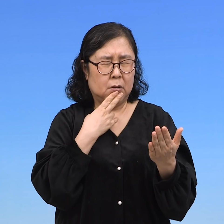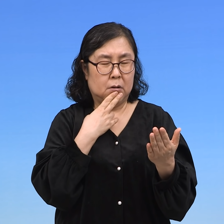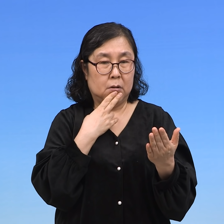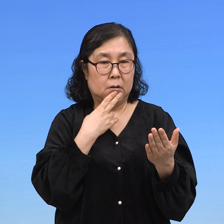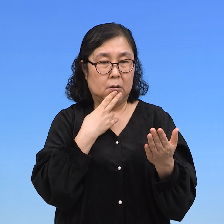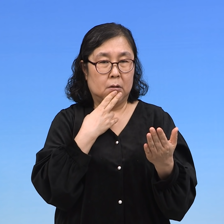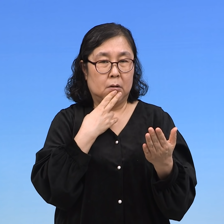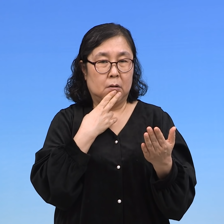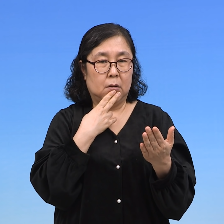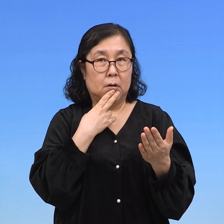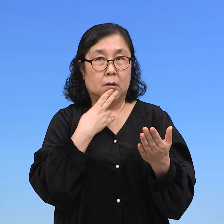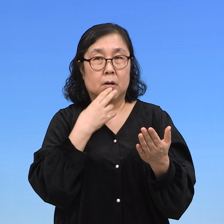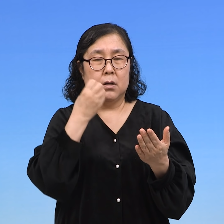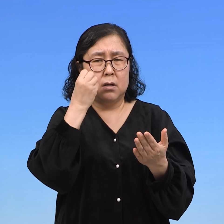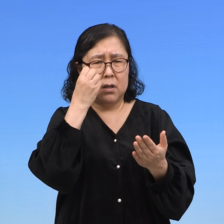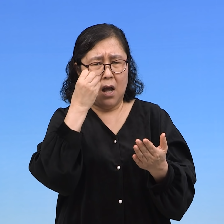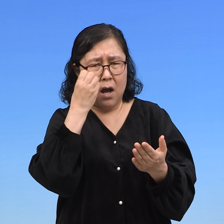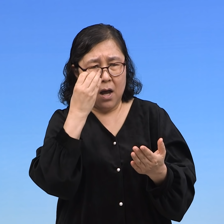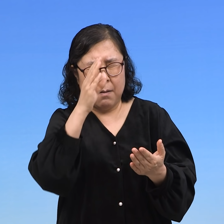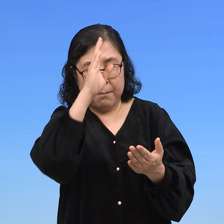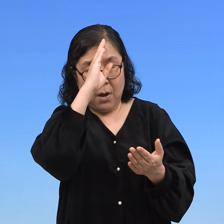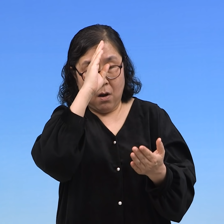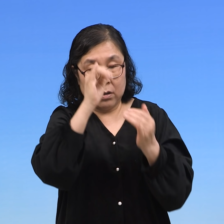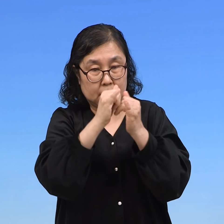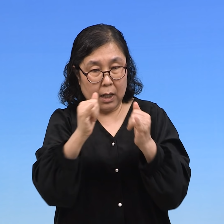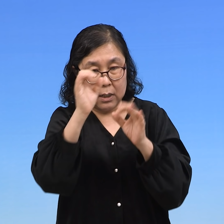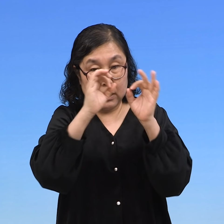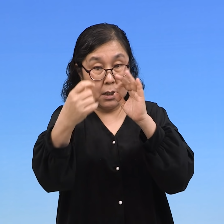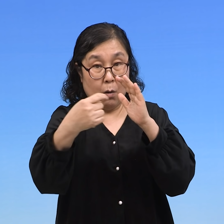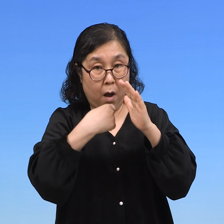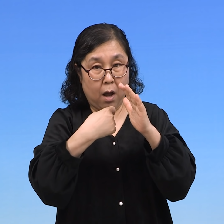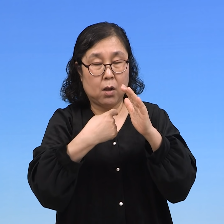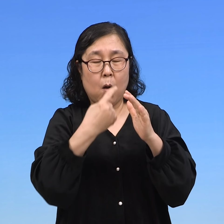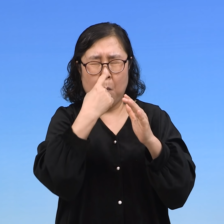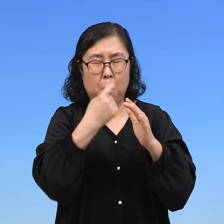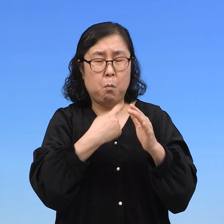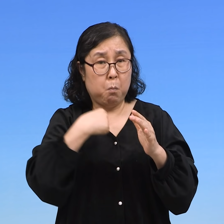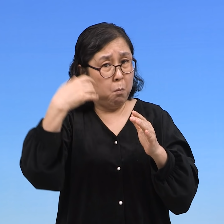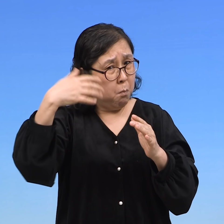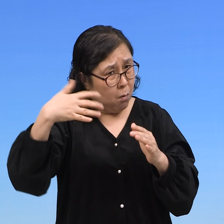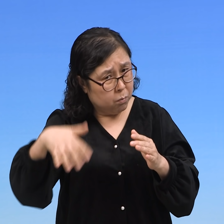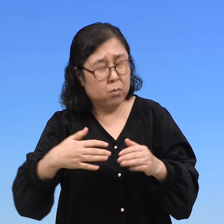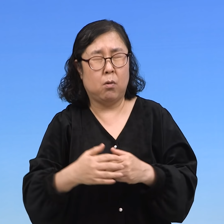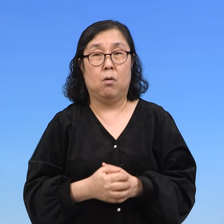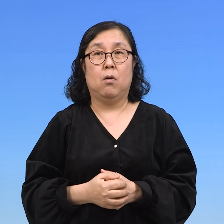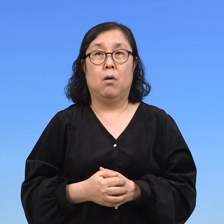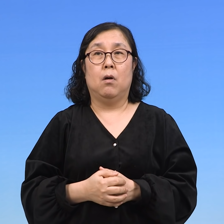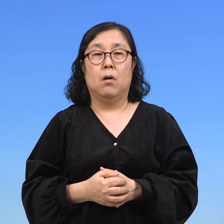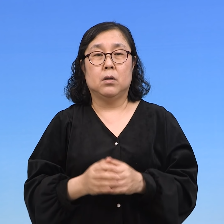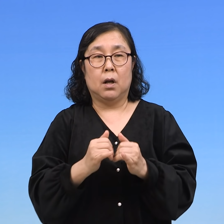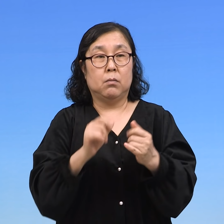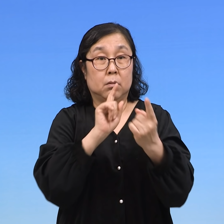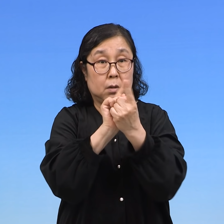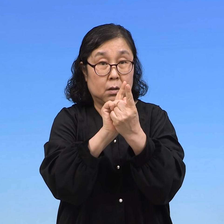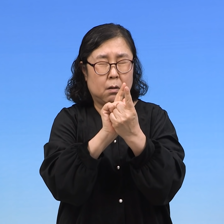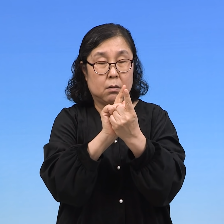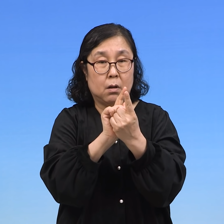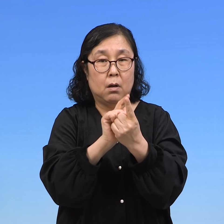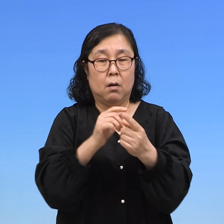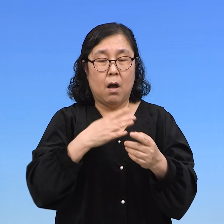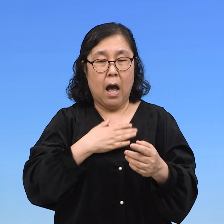안 배운 그런 정상적인 환자가 찾아온다는 거예요 우리 같은 사람은 워낙 모르는 게 많은 사람이니까